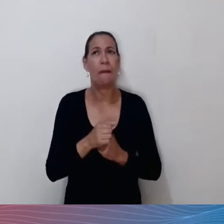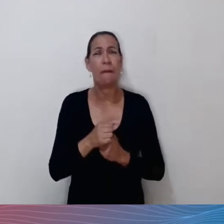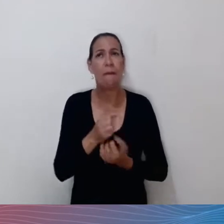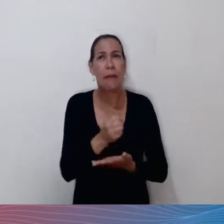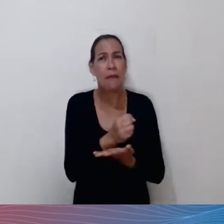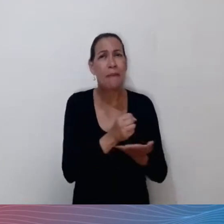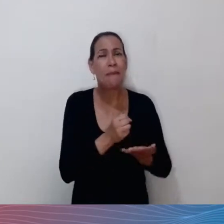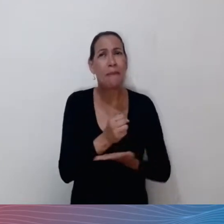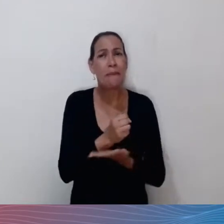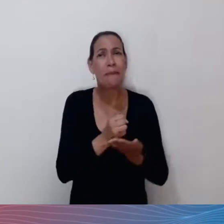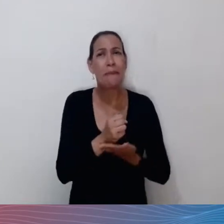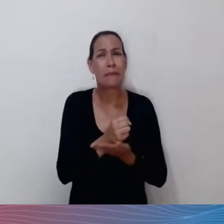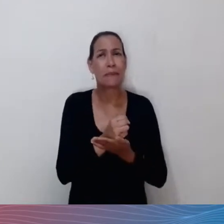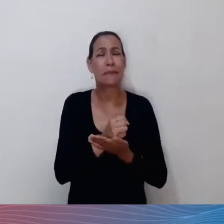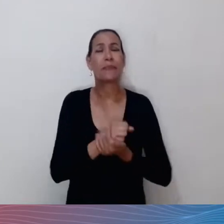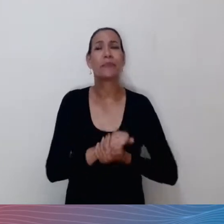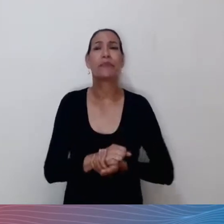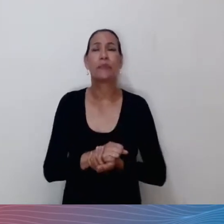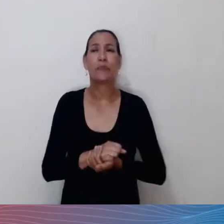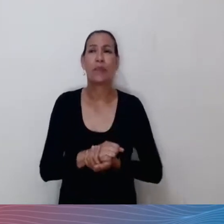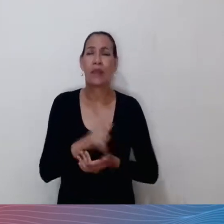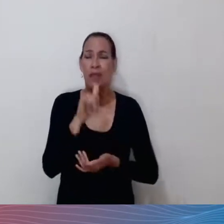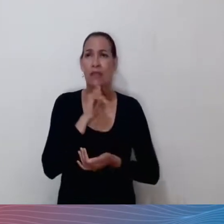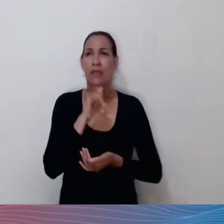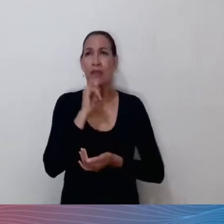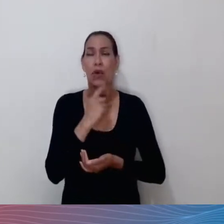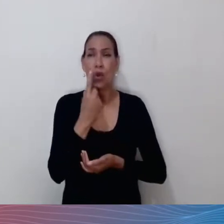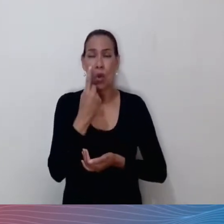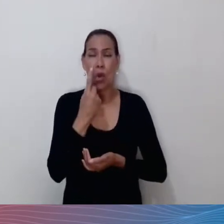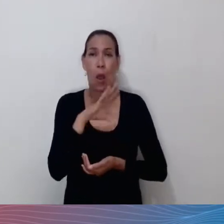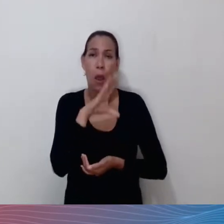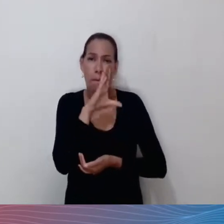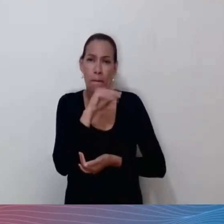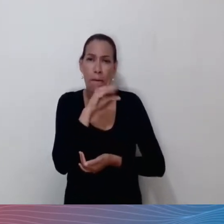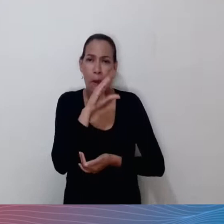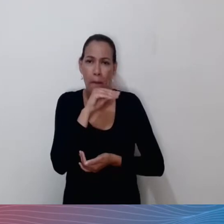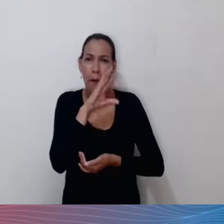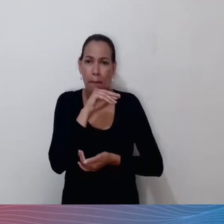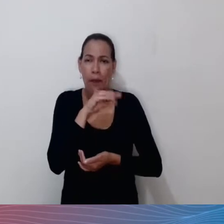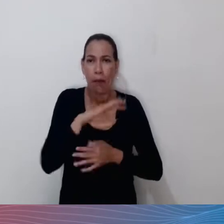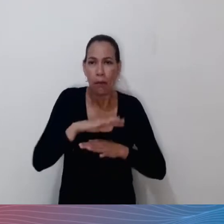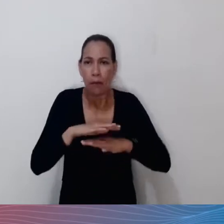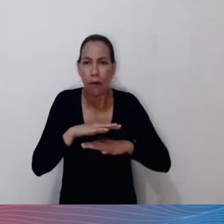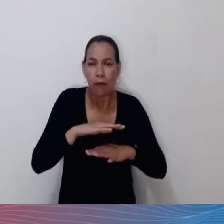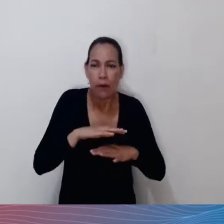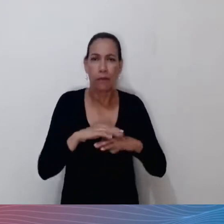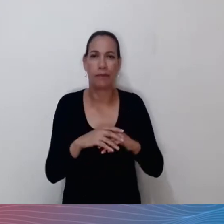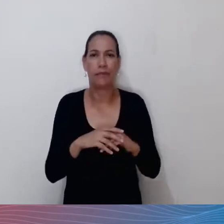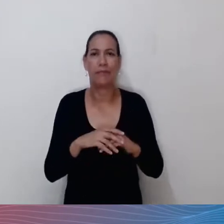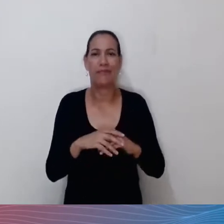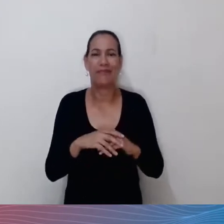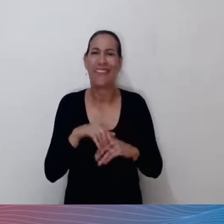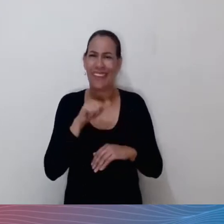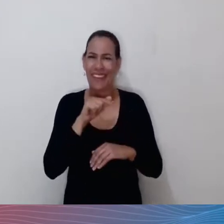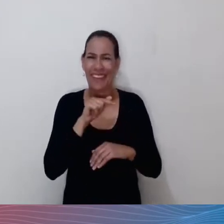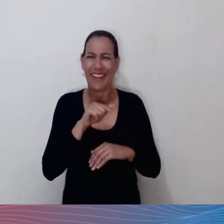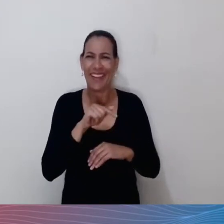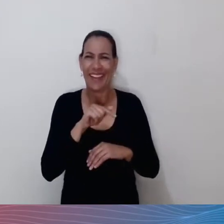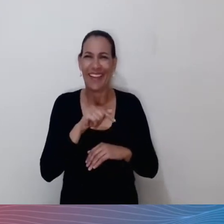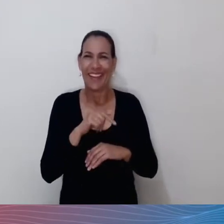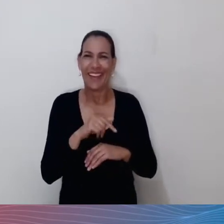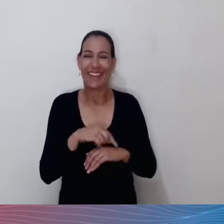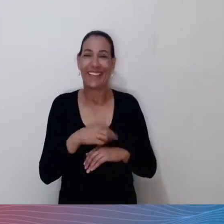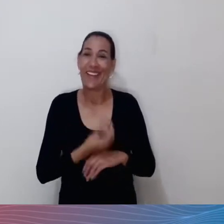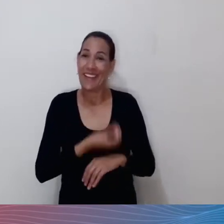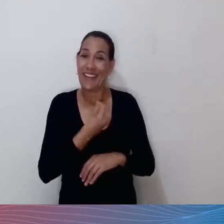um patinho, ele já nasce com a vida de um pato, não é isso? Esse patinho, você não